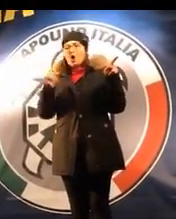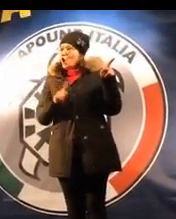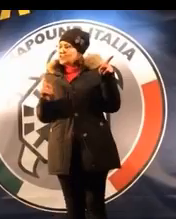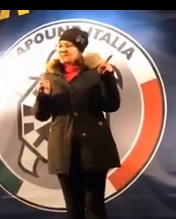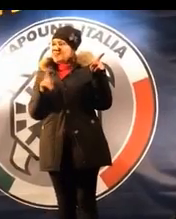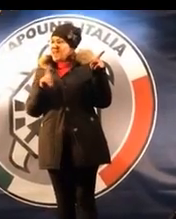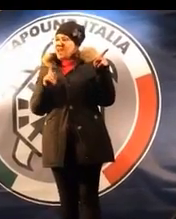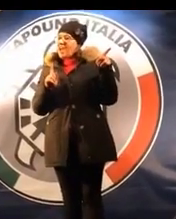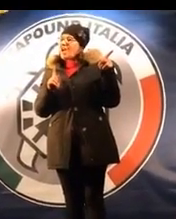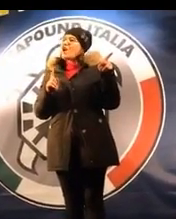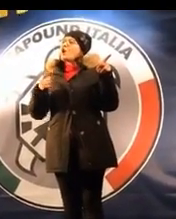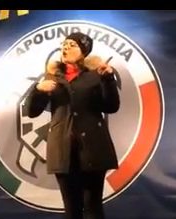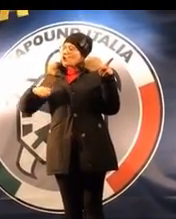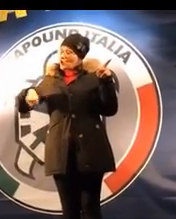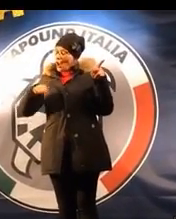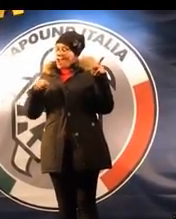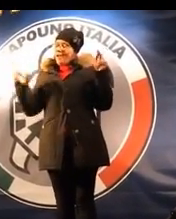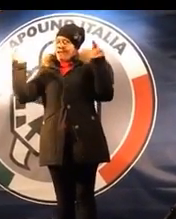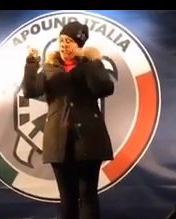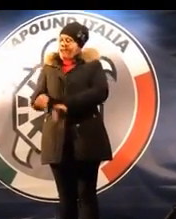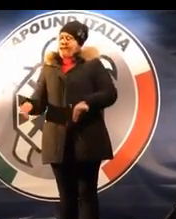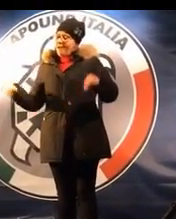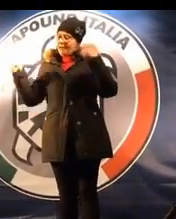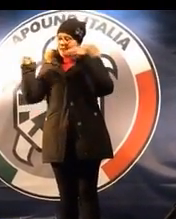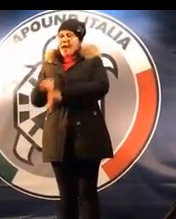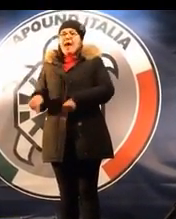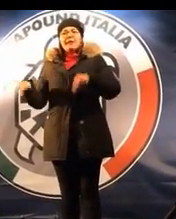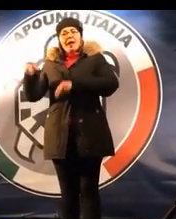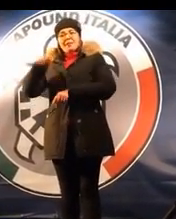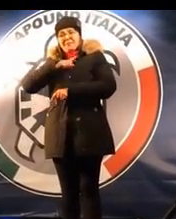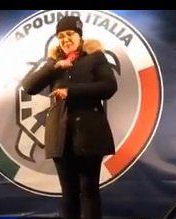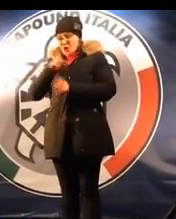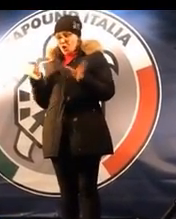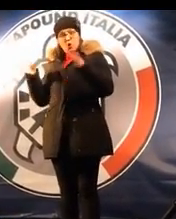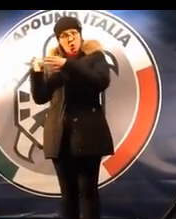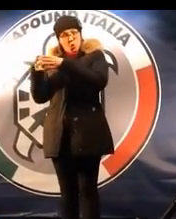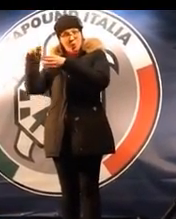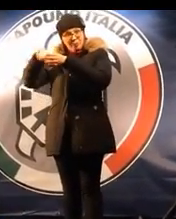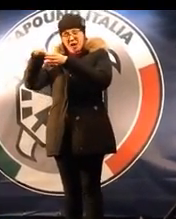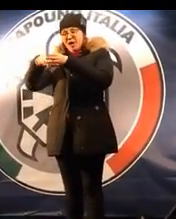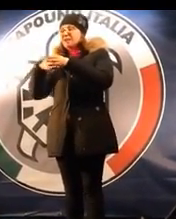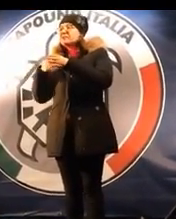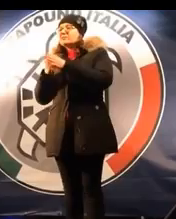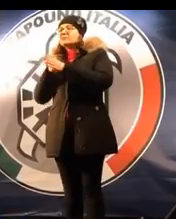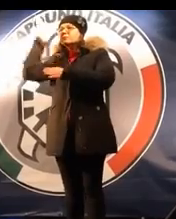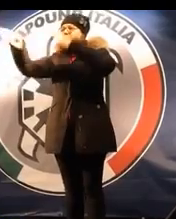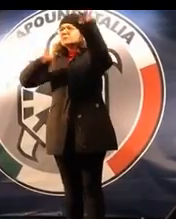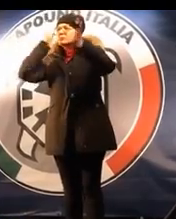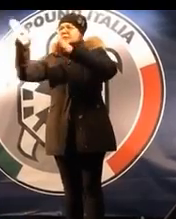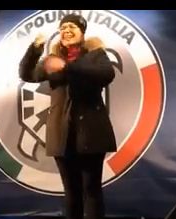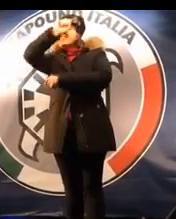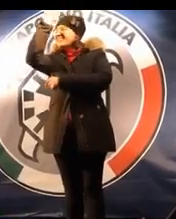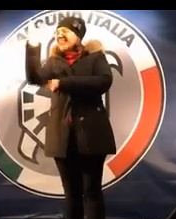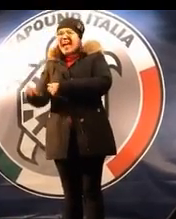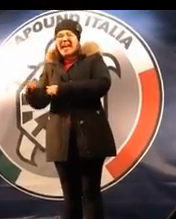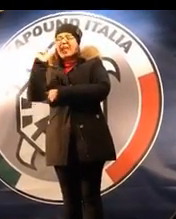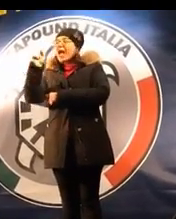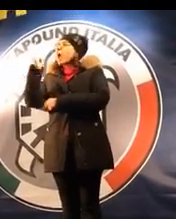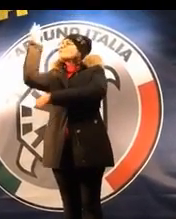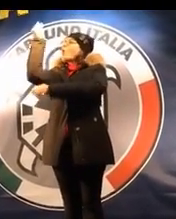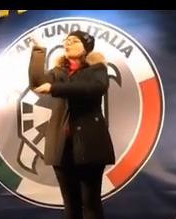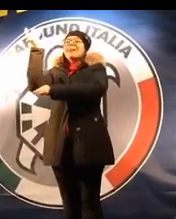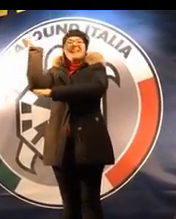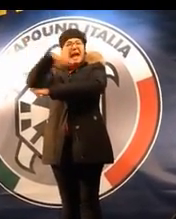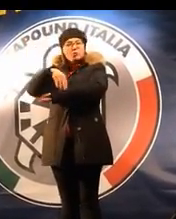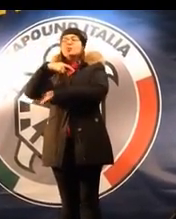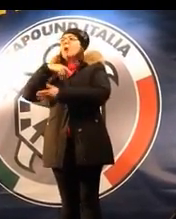anni che mandiamo i nostri militanti regolarmente ogni anno a pulire in tutte le città d'Italia i monumenti ai caduti, a cambiare